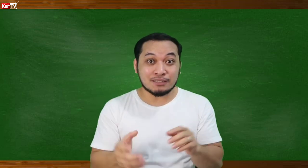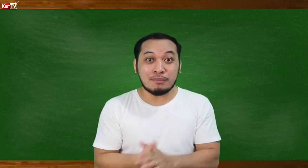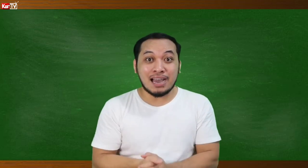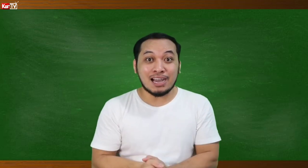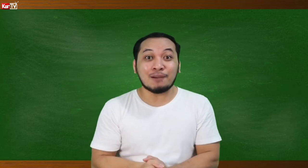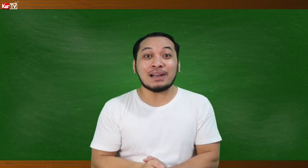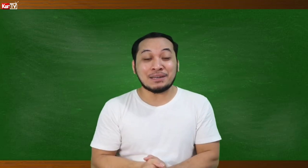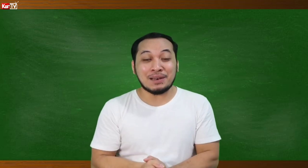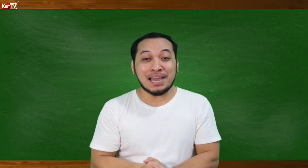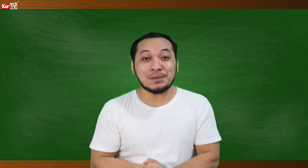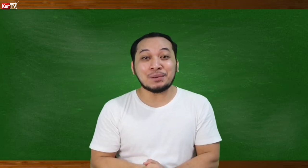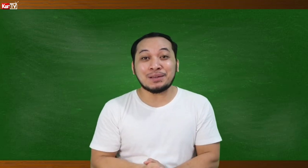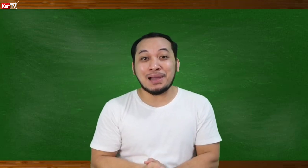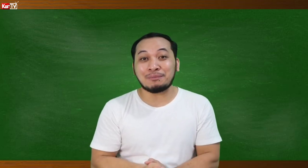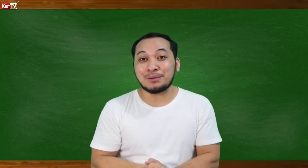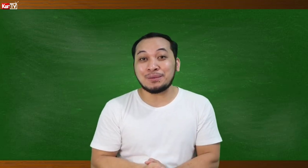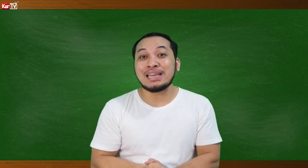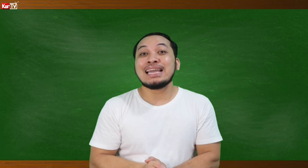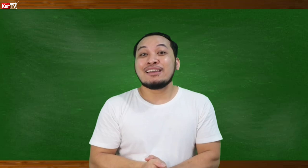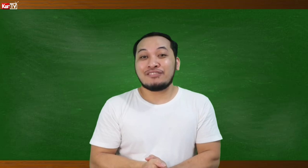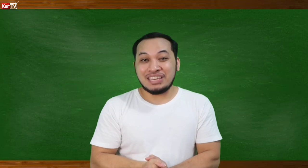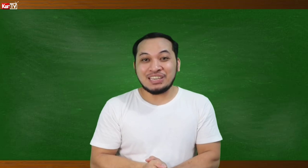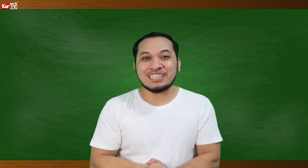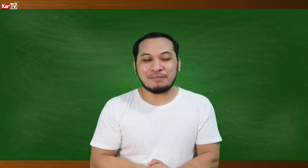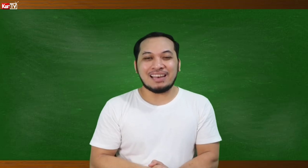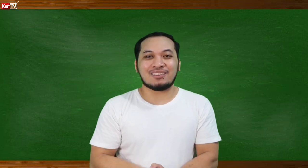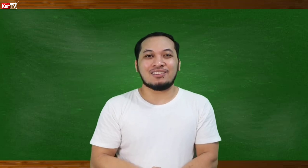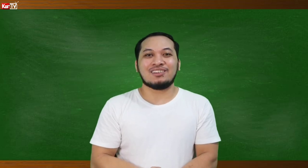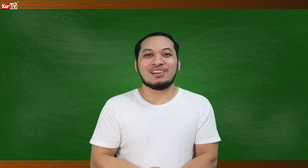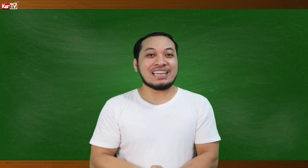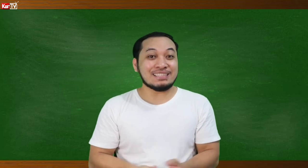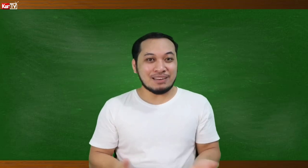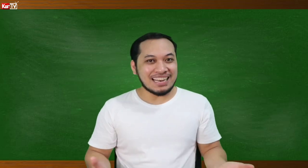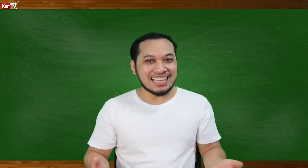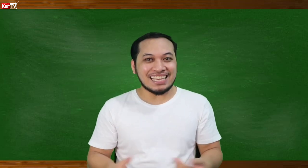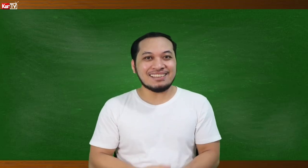sa baba ha kapag nahulaan nyo kung ano nga po yung fingerspell ko okay simulan na natin